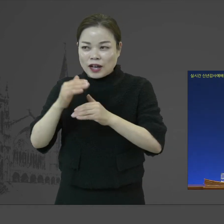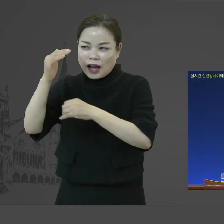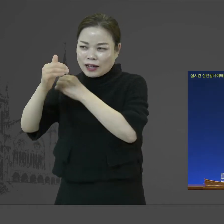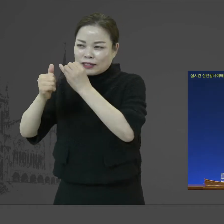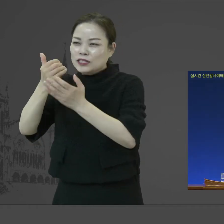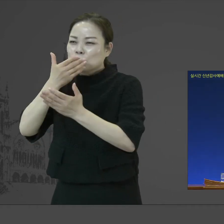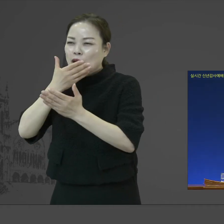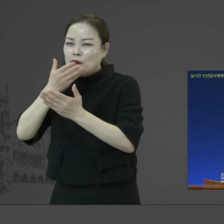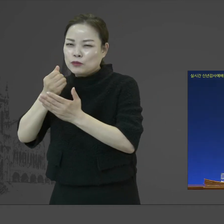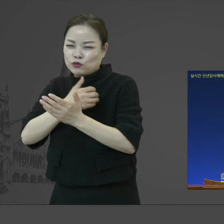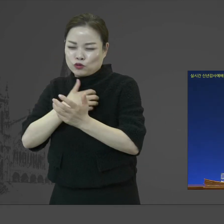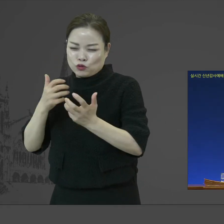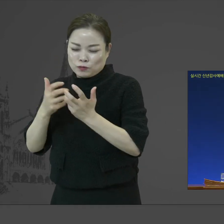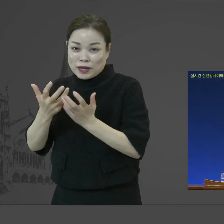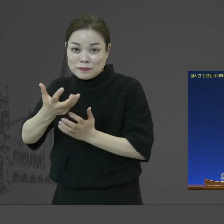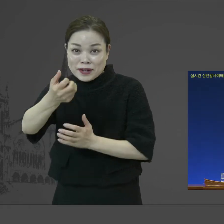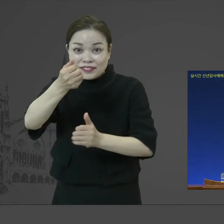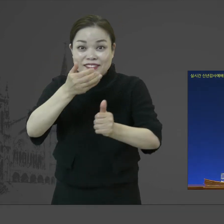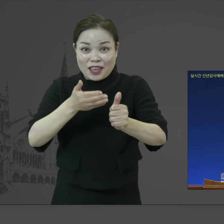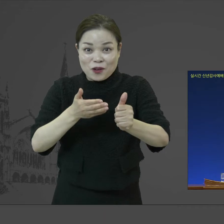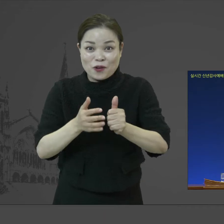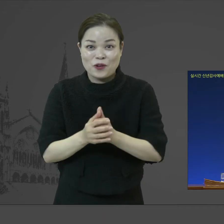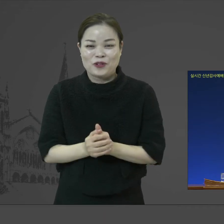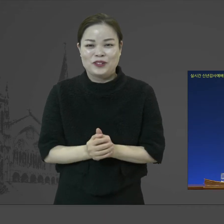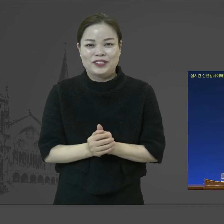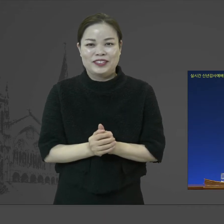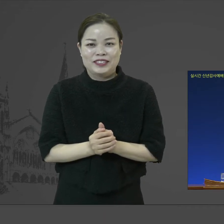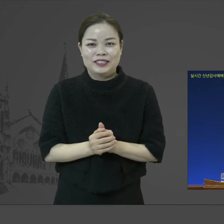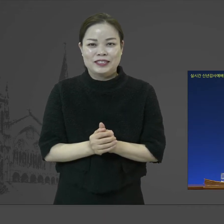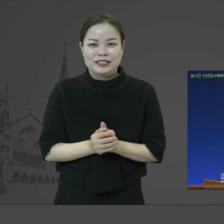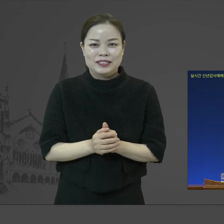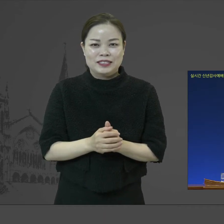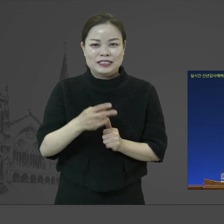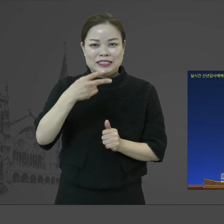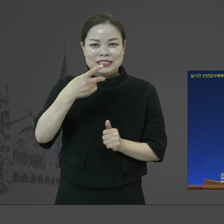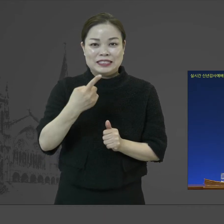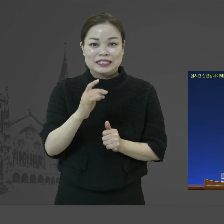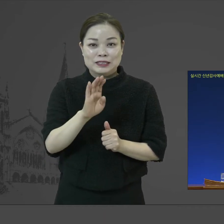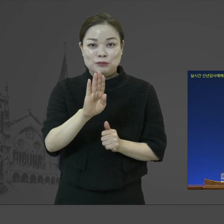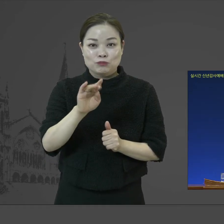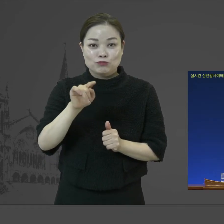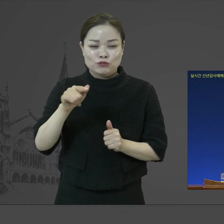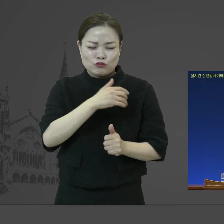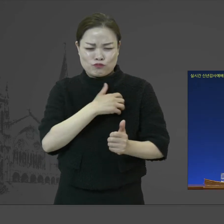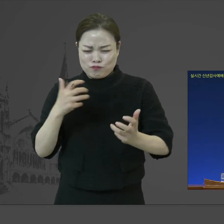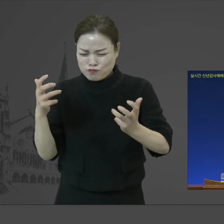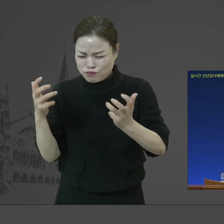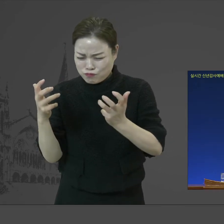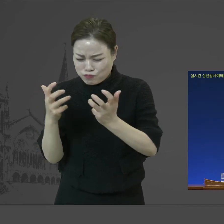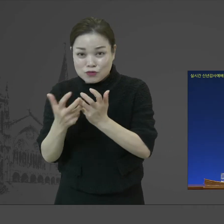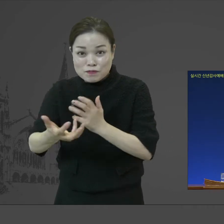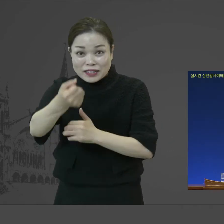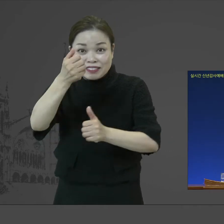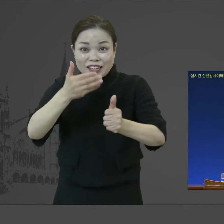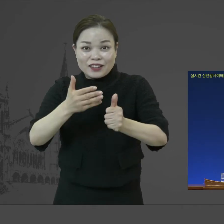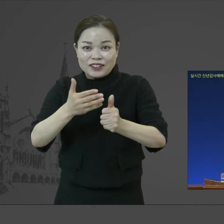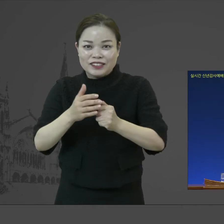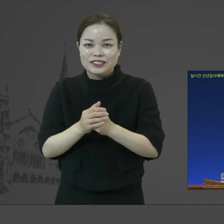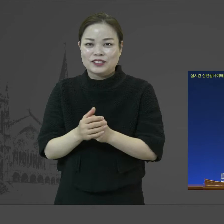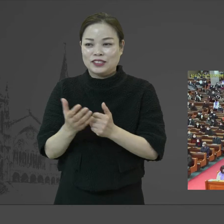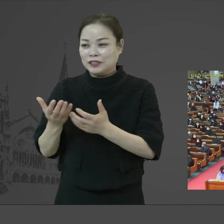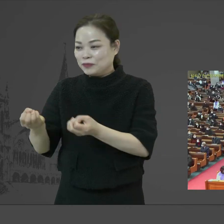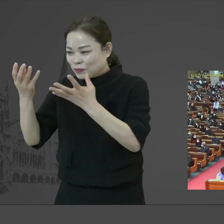듬뿍 받으십시오라는 축복인데 여기 듬뿍을 강조하셔서 축복하셔야 됩니다. 같이 한번